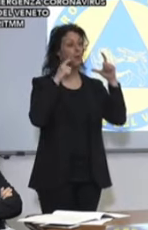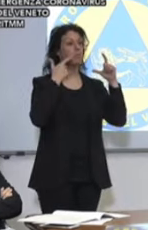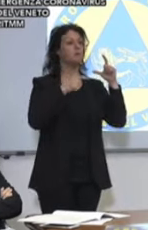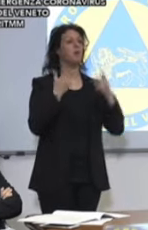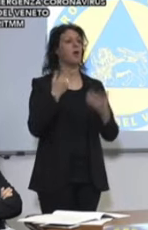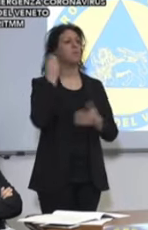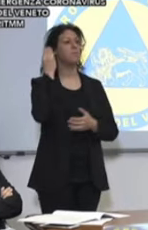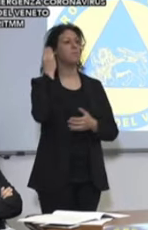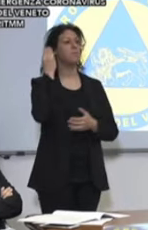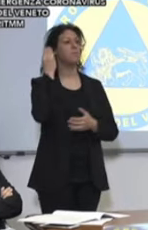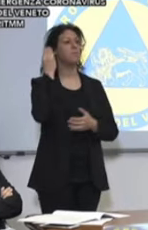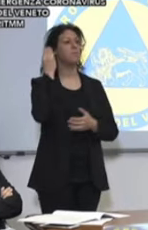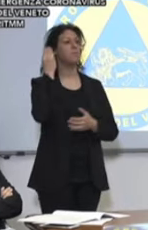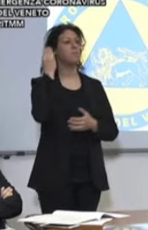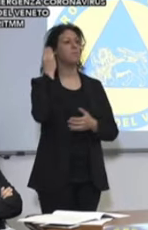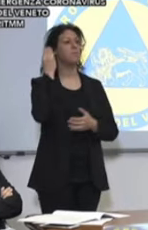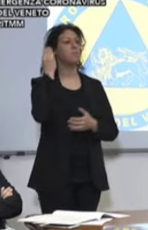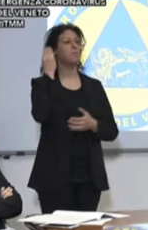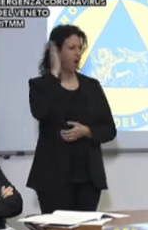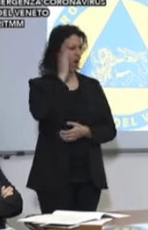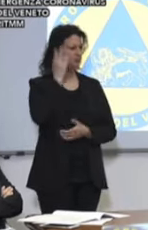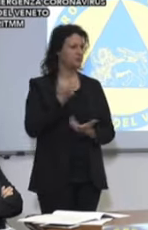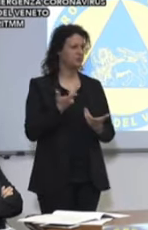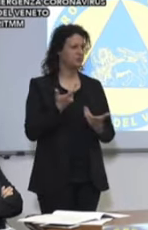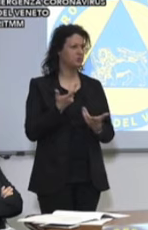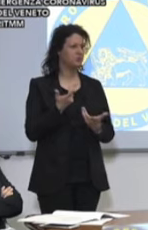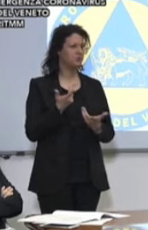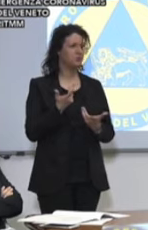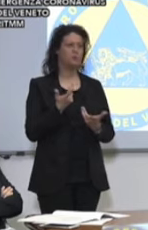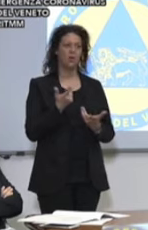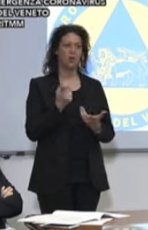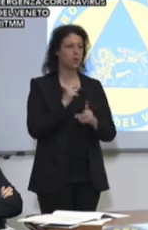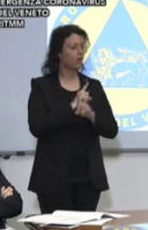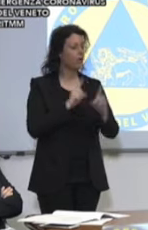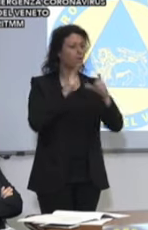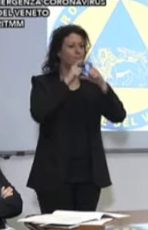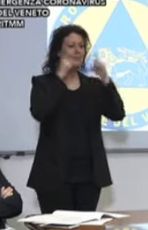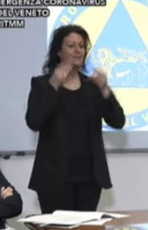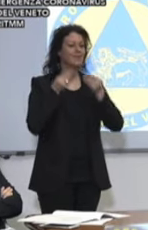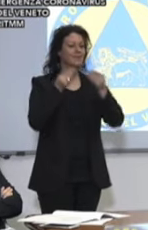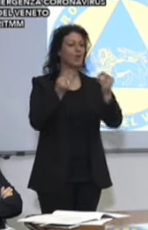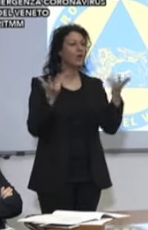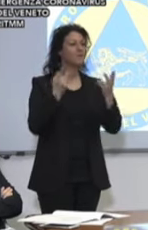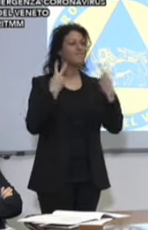l'ordinanza o di quei quattro pazzi che comunque se la mettono. La mascherina salva la vita.